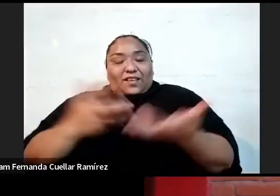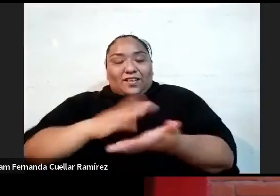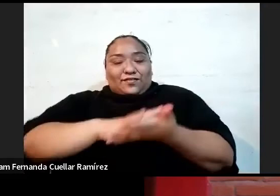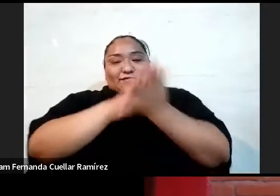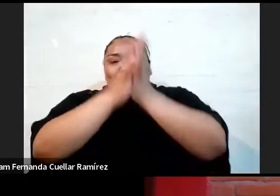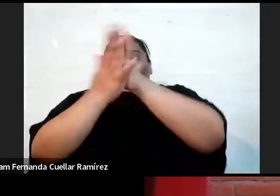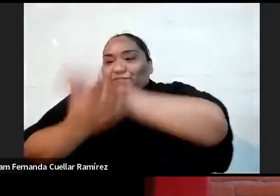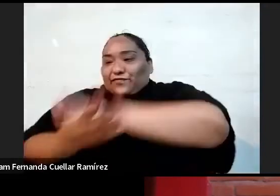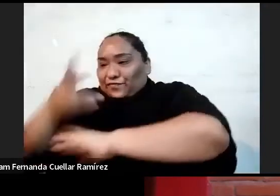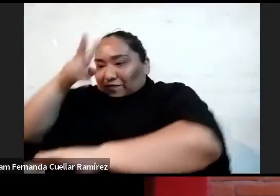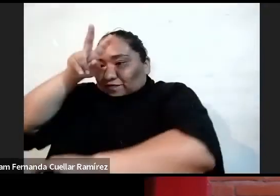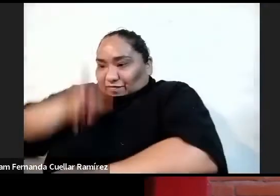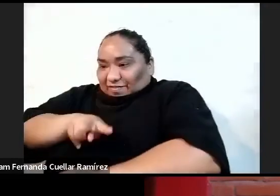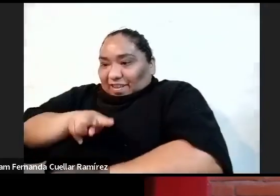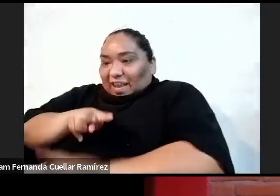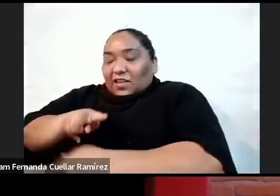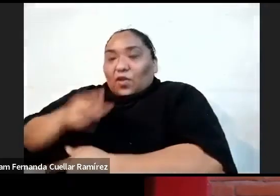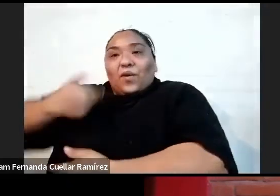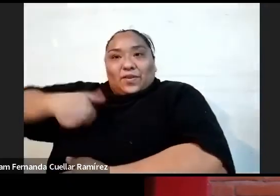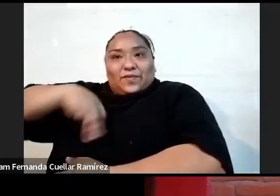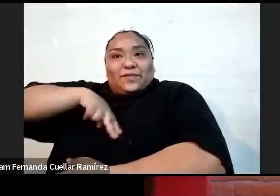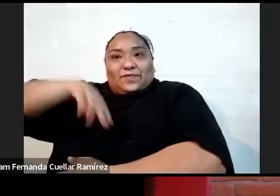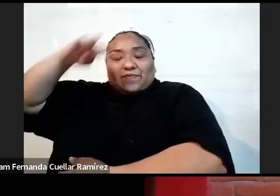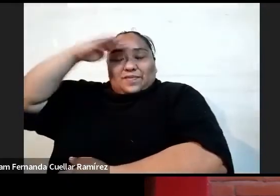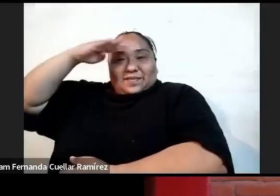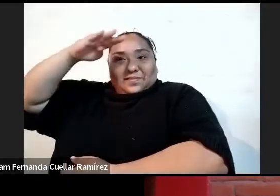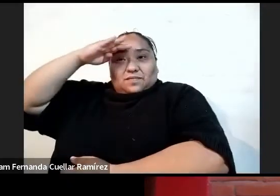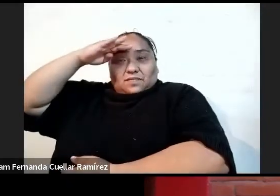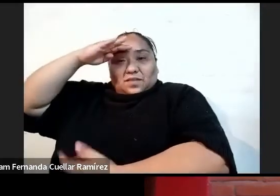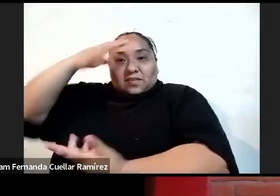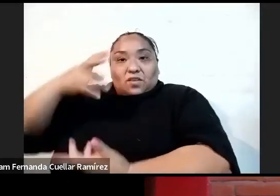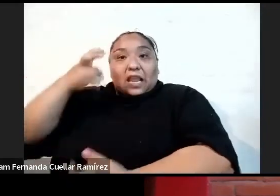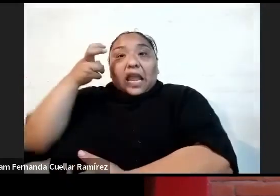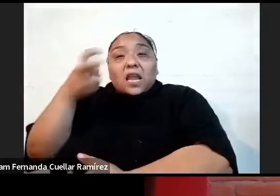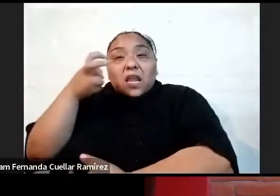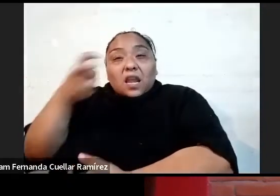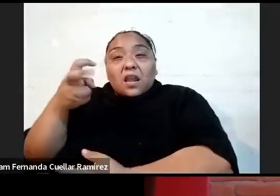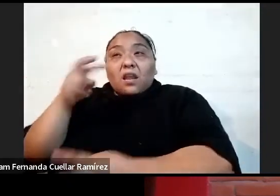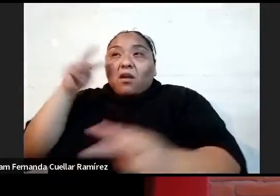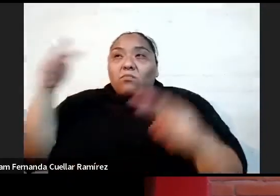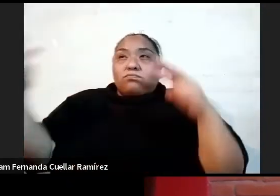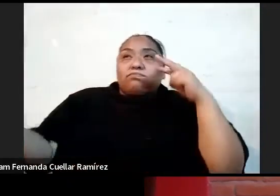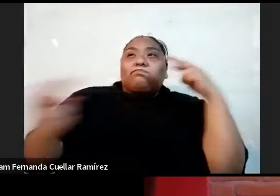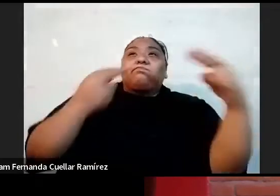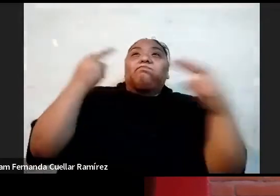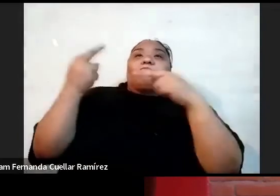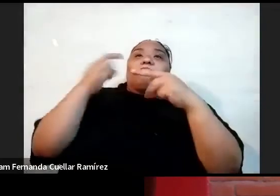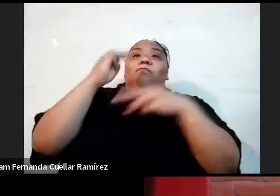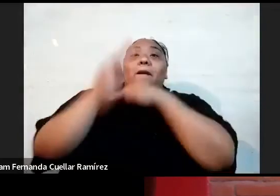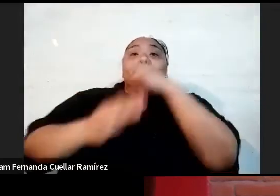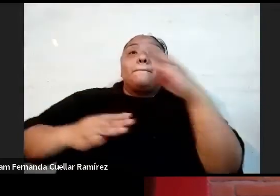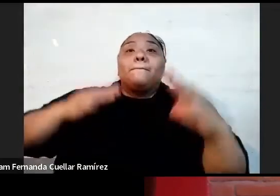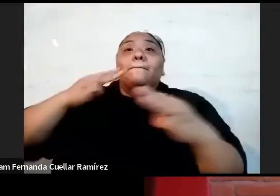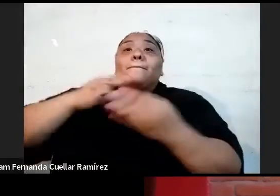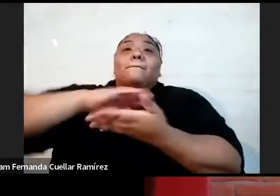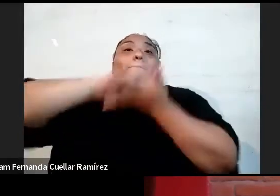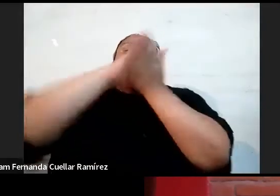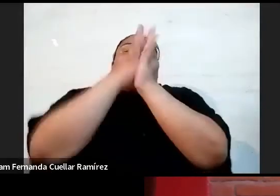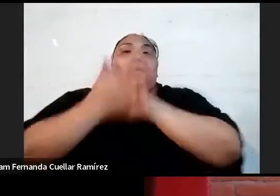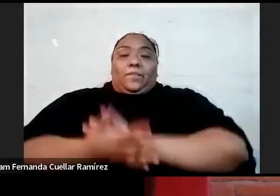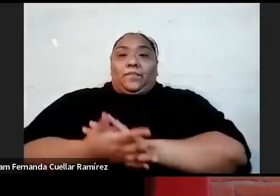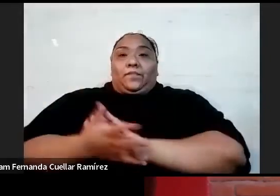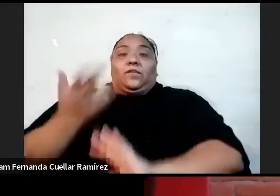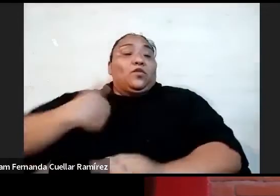cuando nuestros pensamientos justamente se vuelven algo visible, el mundo se transforma y nosotros con él,